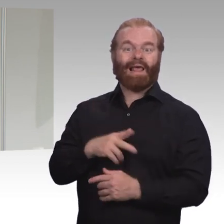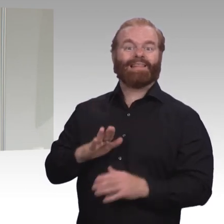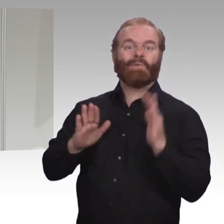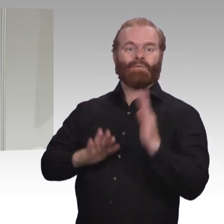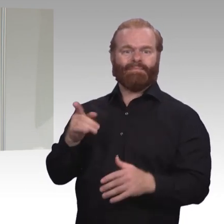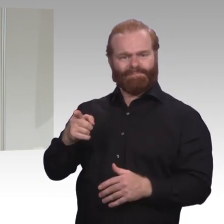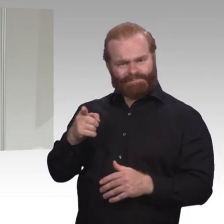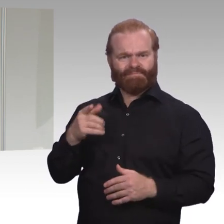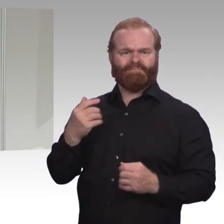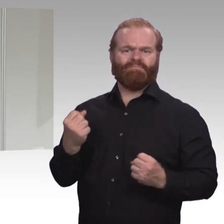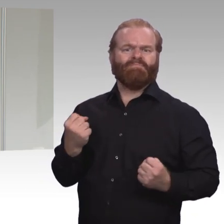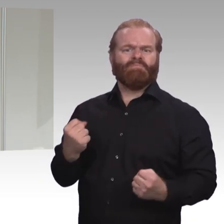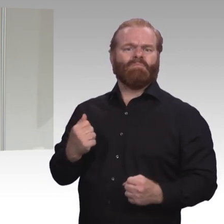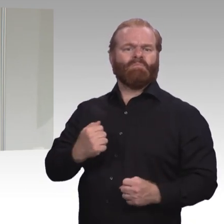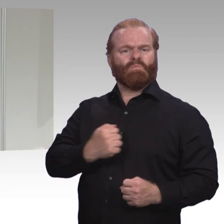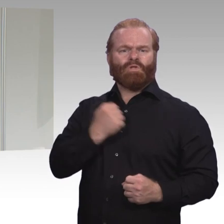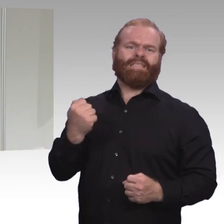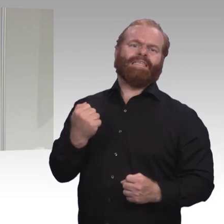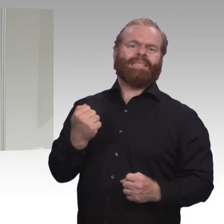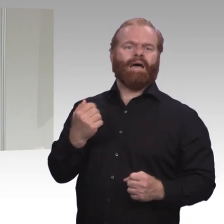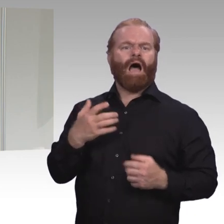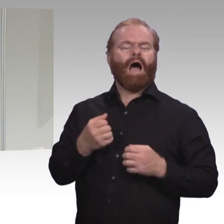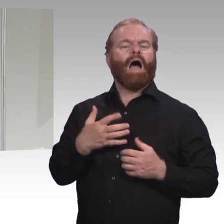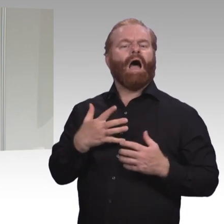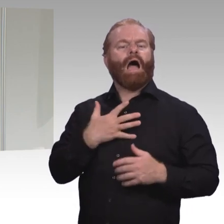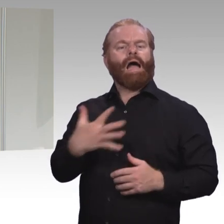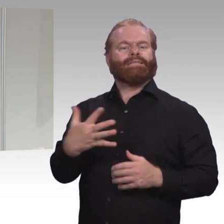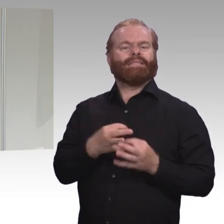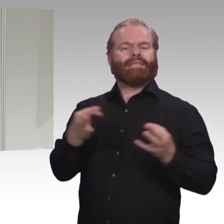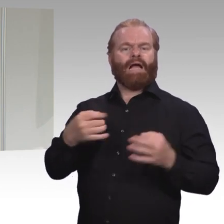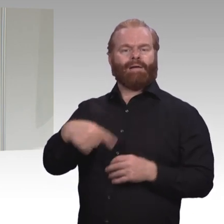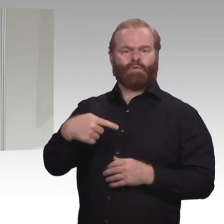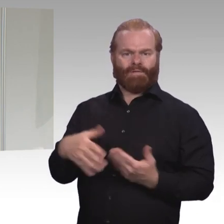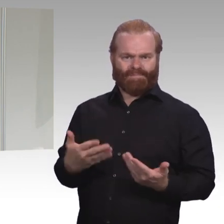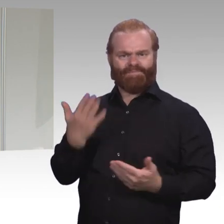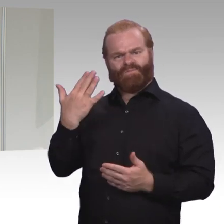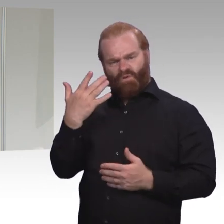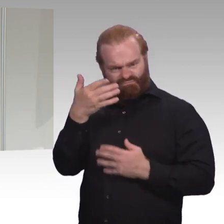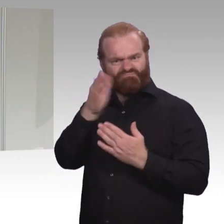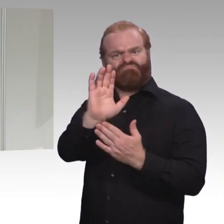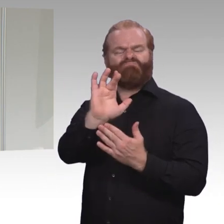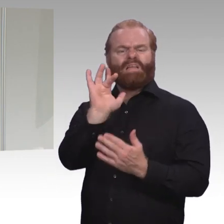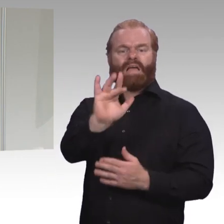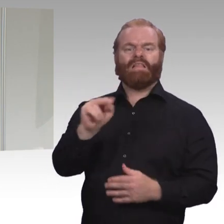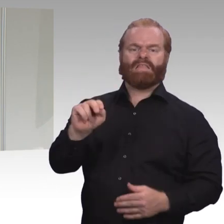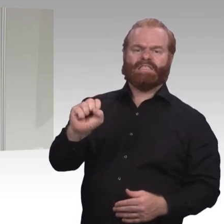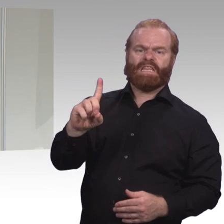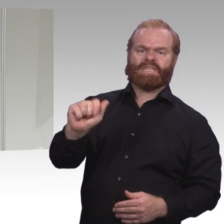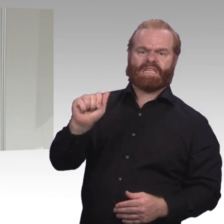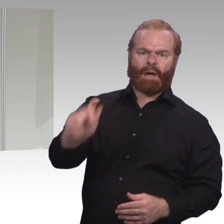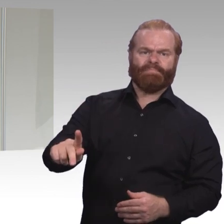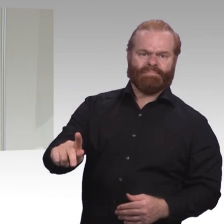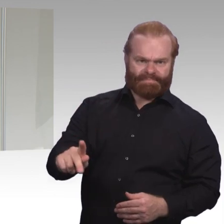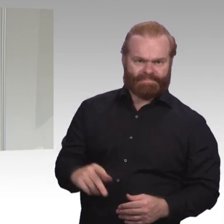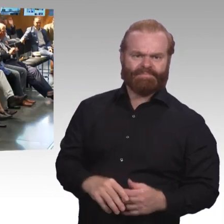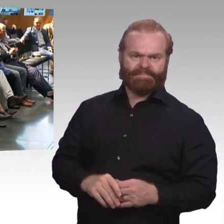nur erschüttert, dass solche Worte, die Sie eben hier gefunden haben, von einer Partei geäußert wird, sondern ich will Ihnen sehr